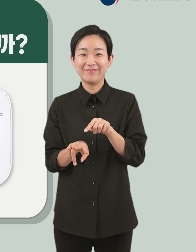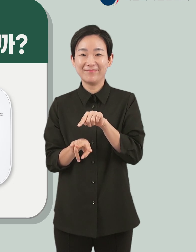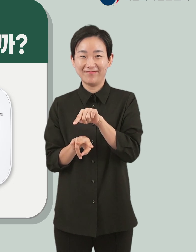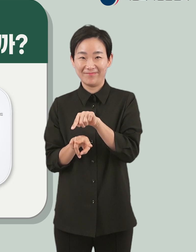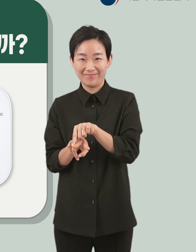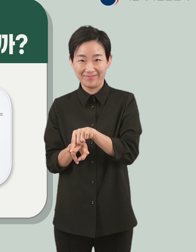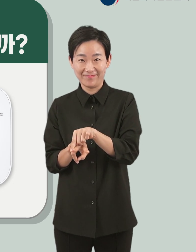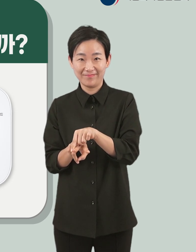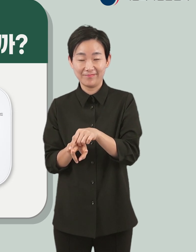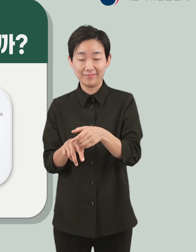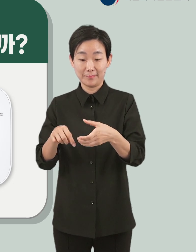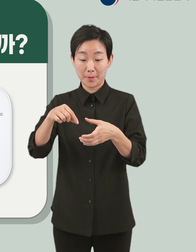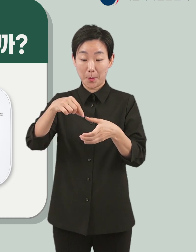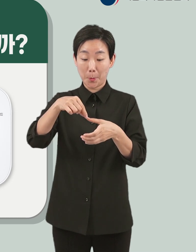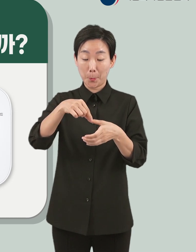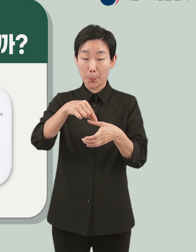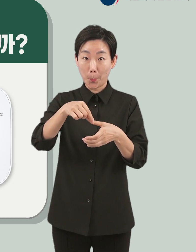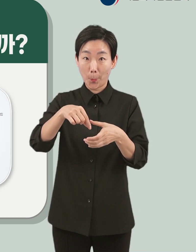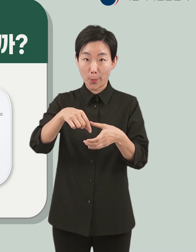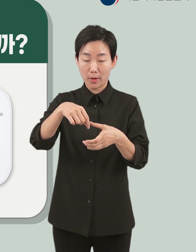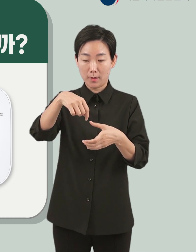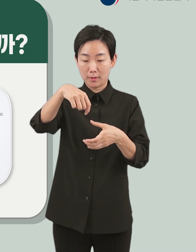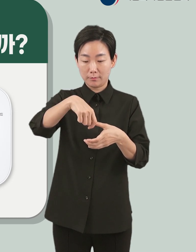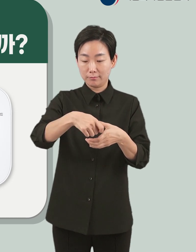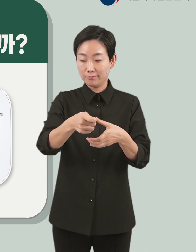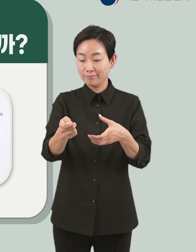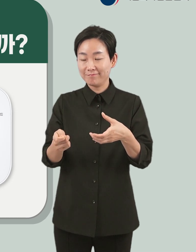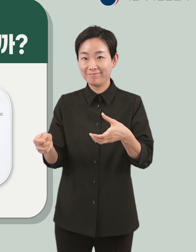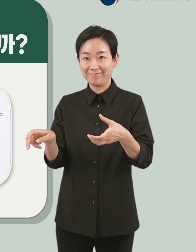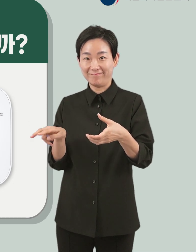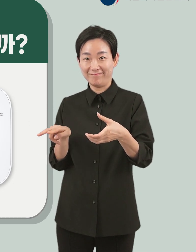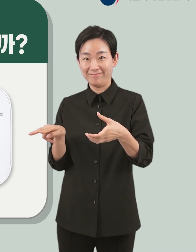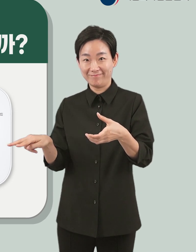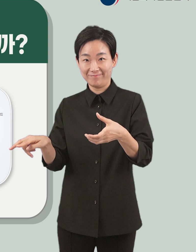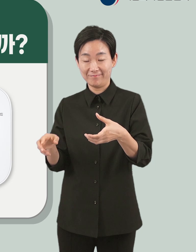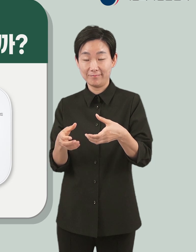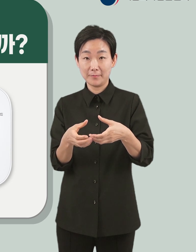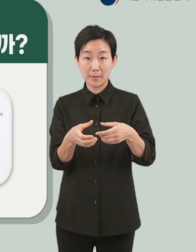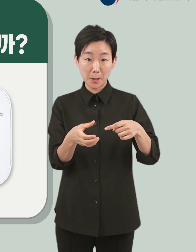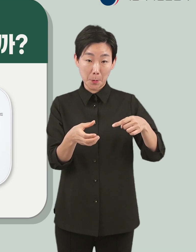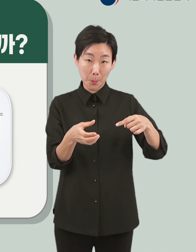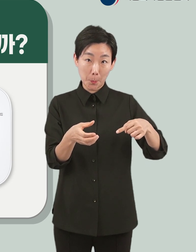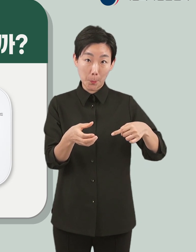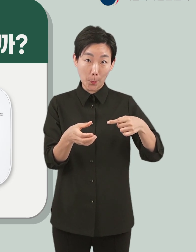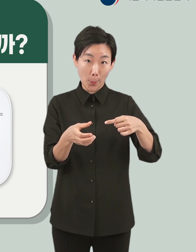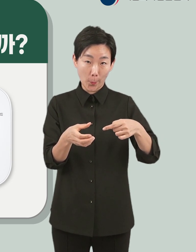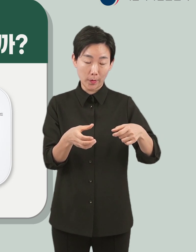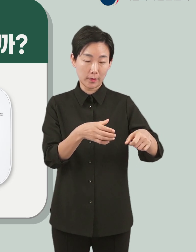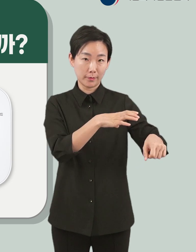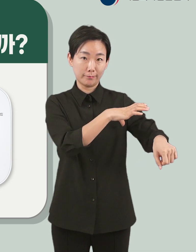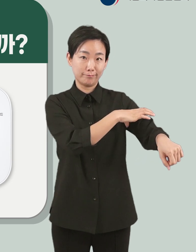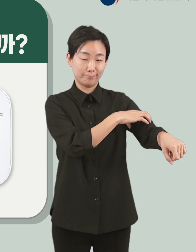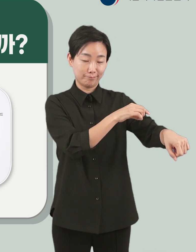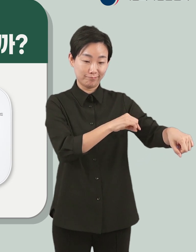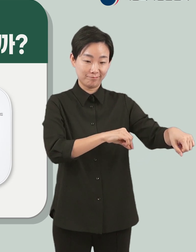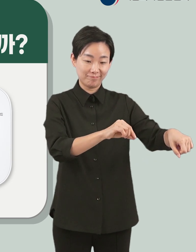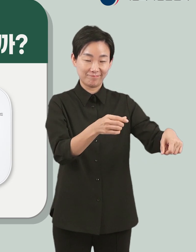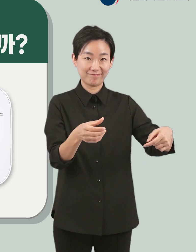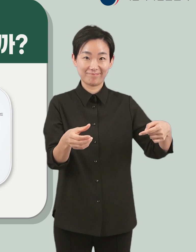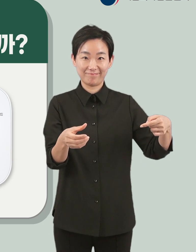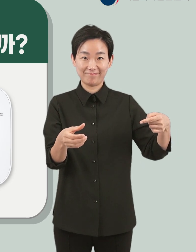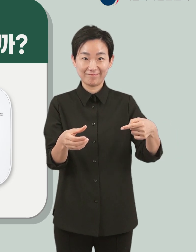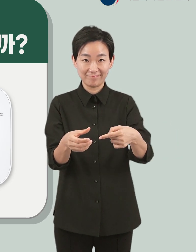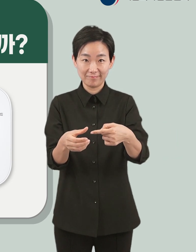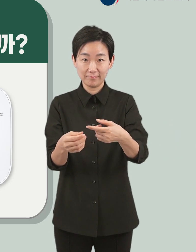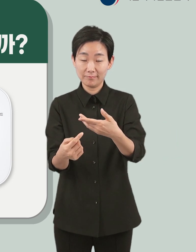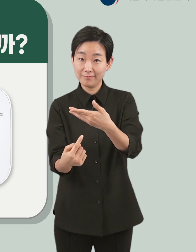켜고 끄거나 혈압을 측정할 때 사용합니다. 본체 뒷면에는 어댑터 연결 단자, 왼쪽 면에는 커프